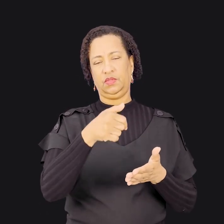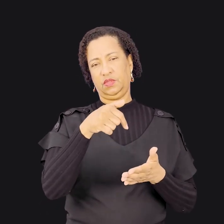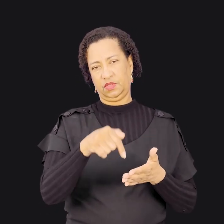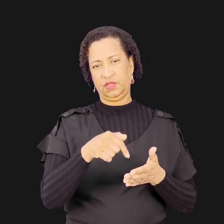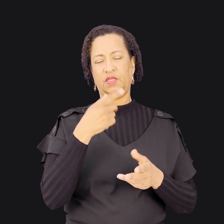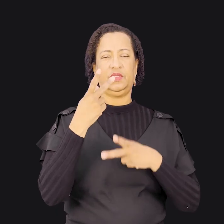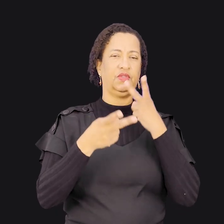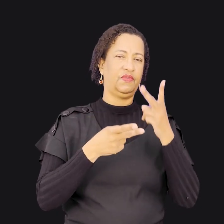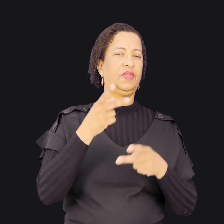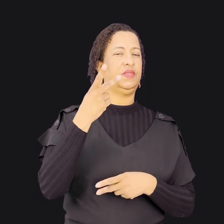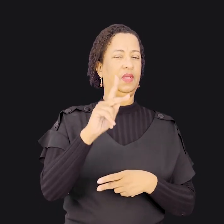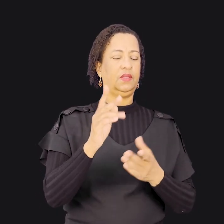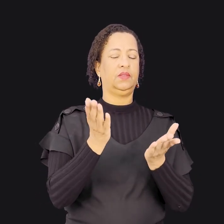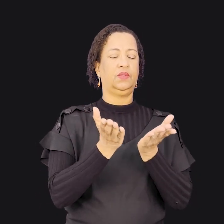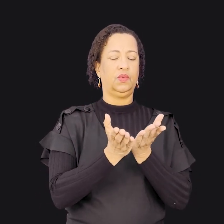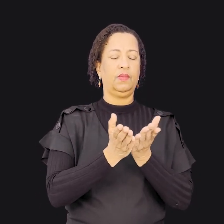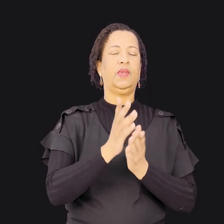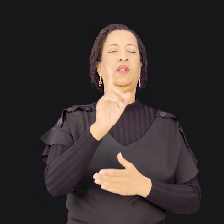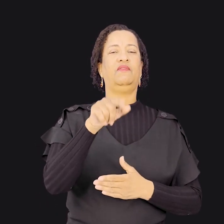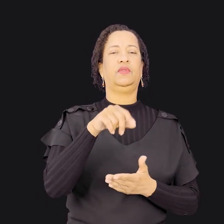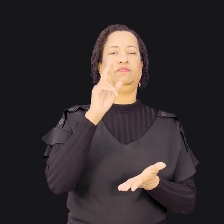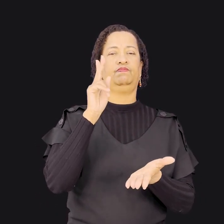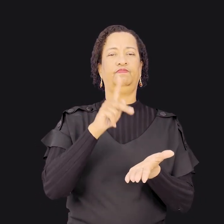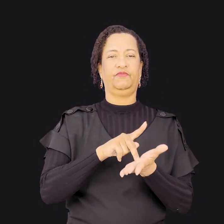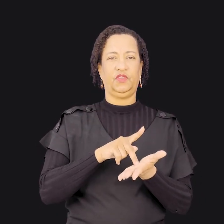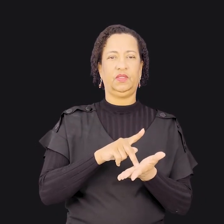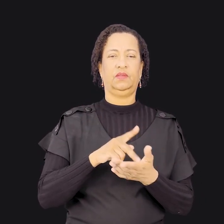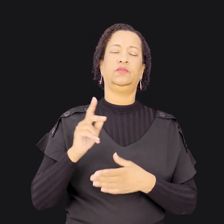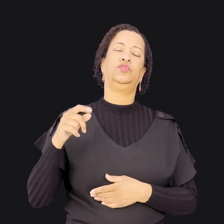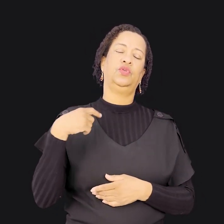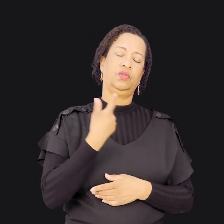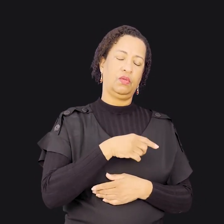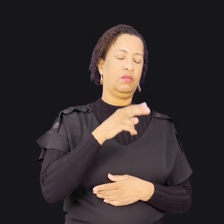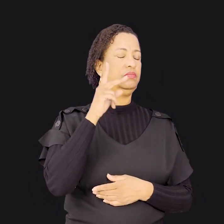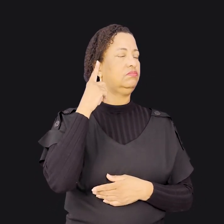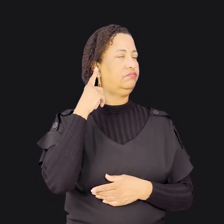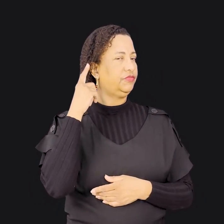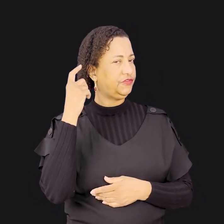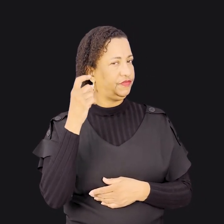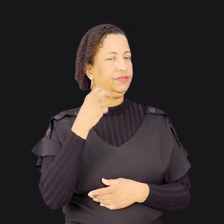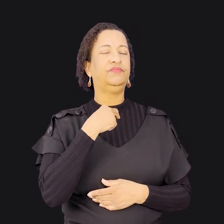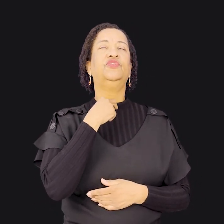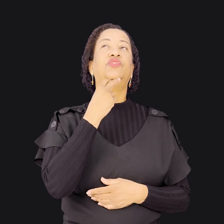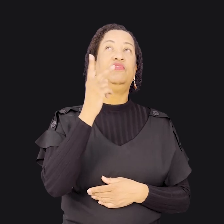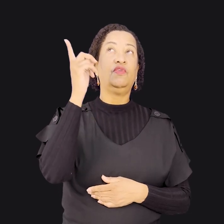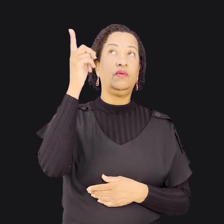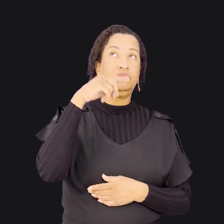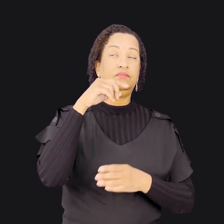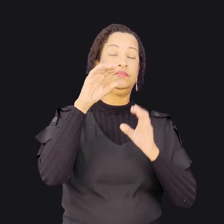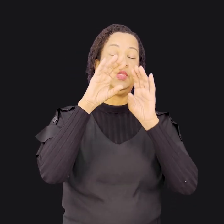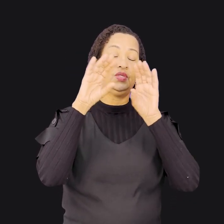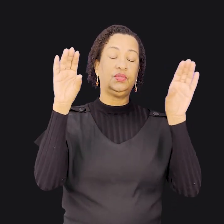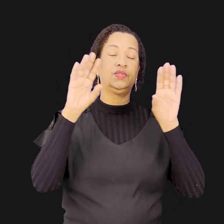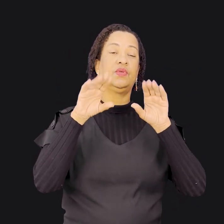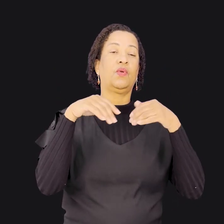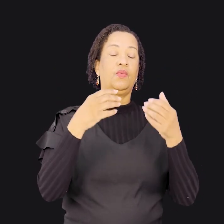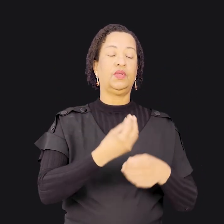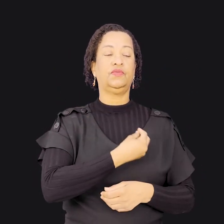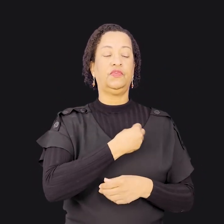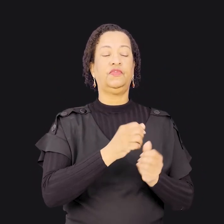17 afirma? A tua palavra é a verdade. Nós mesmos ouvimos essa voz vinda dos céus, quando estávamos com ele